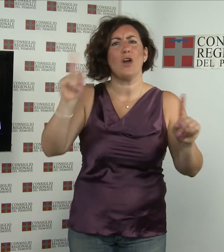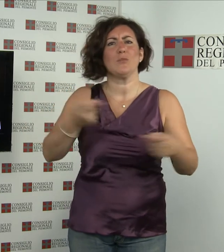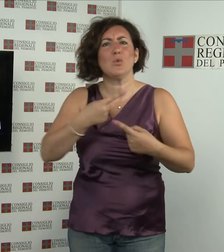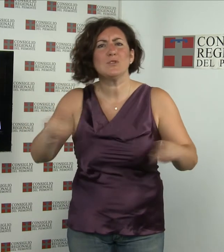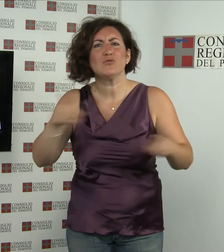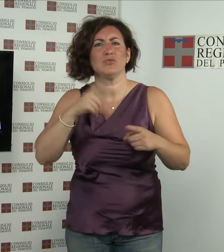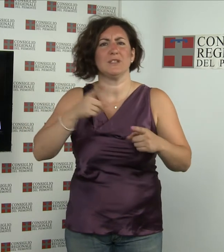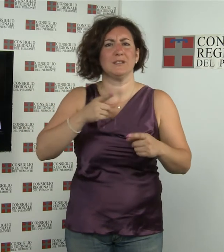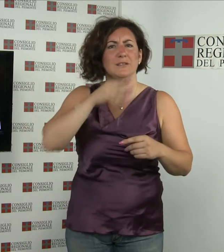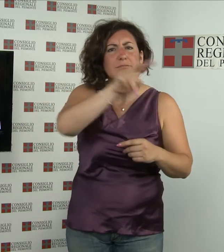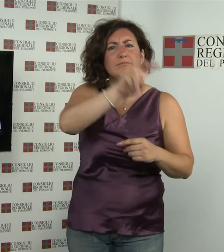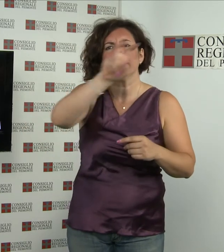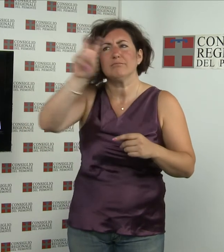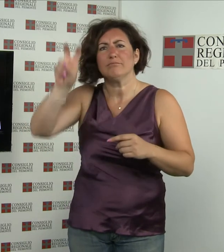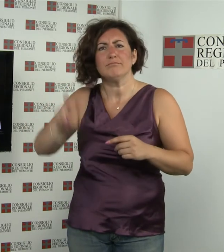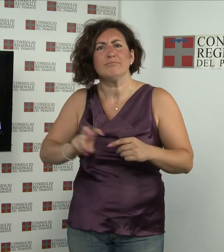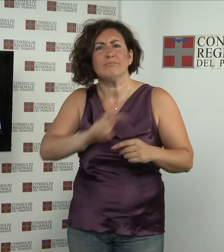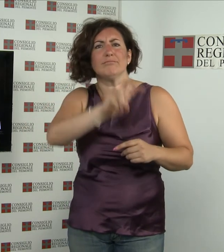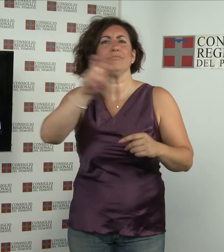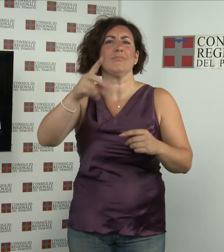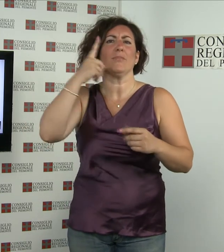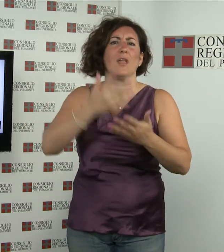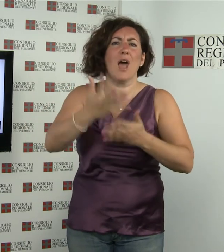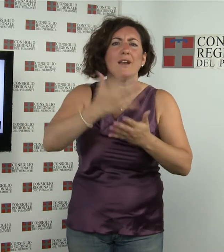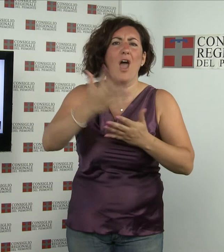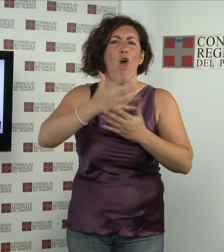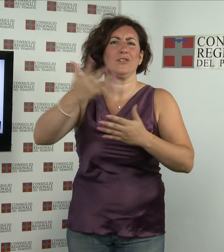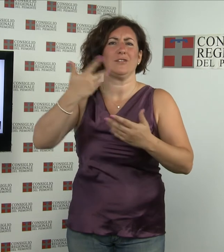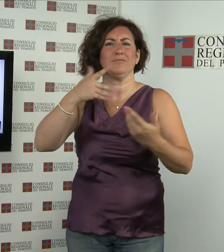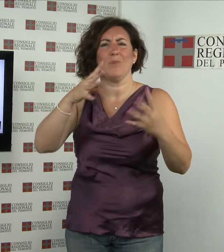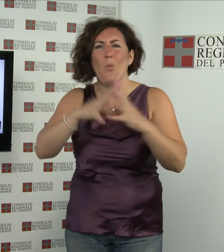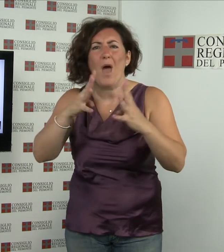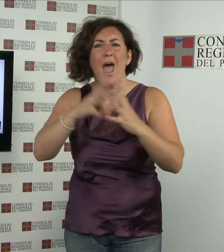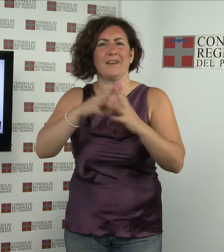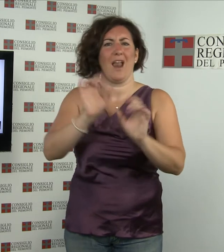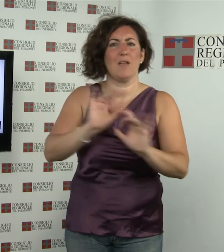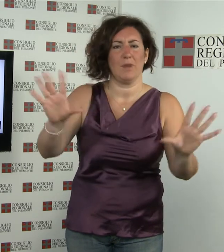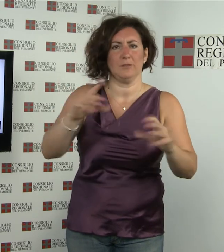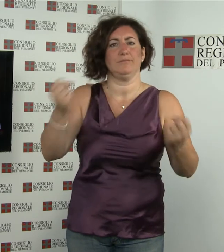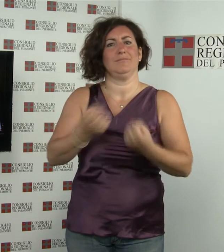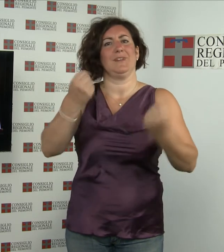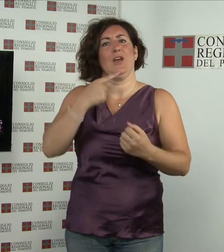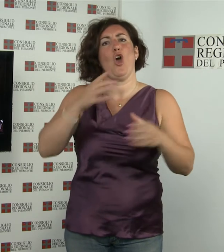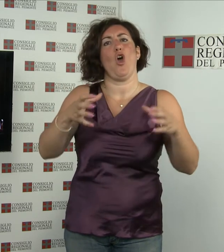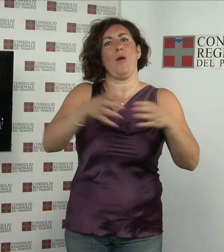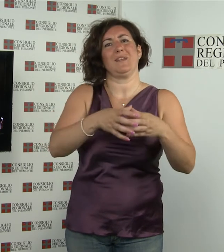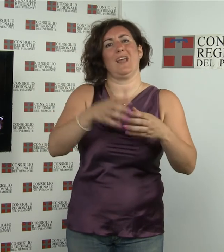liberazione la rassegna estiva voci dei luoghi è promossa dal consiglio regionale comitato resistenza e costituzione con lui c'e in piemonte e il